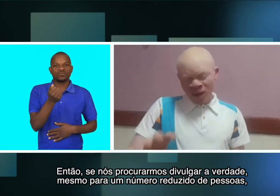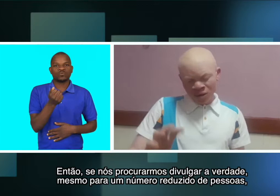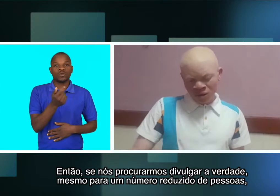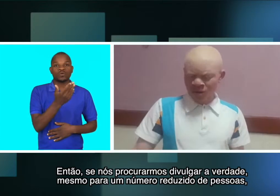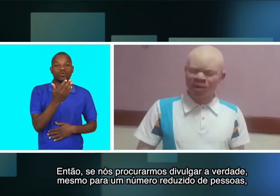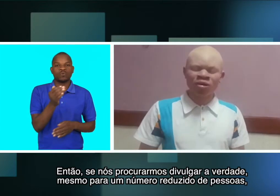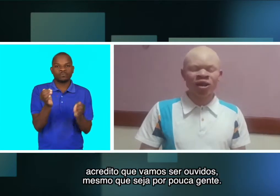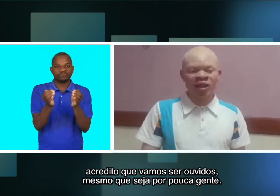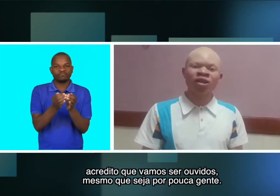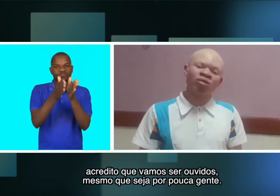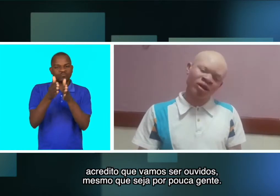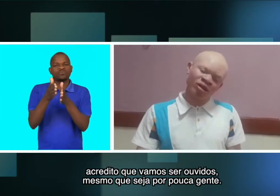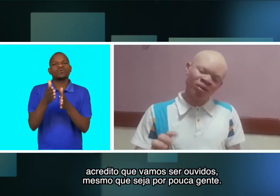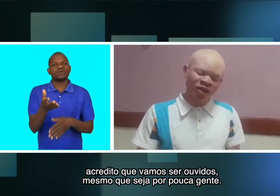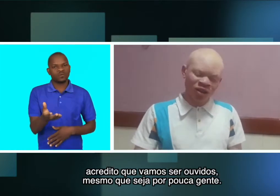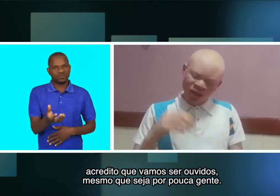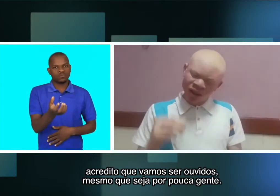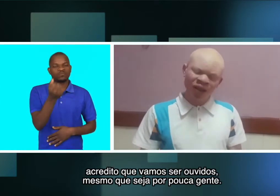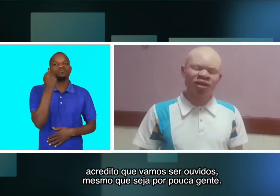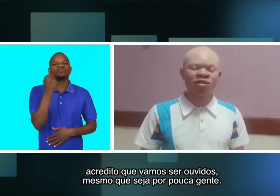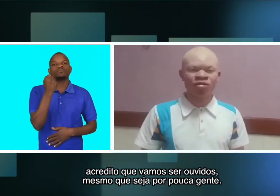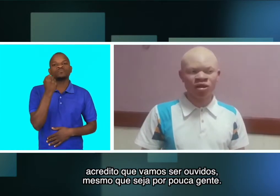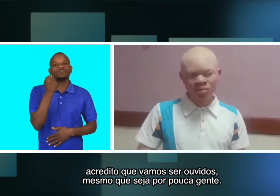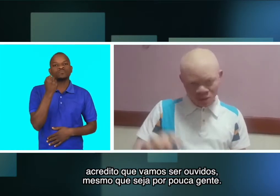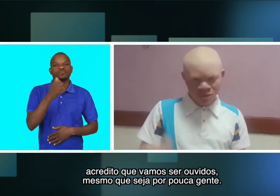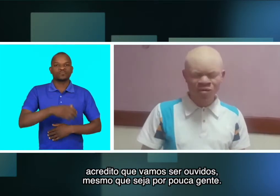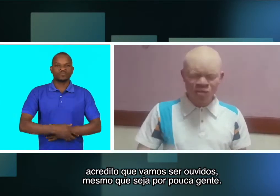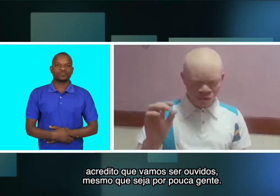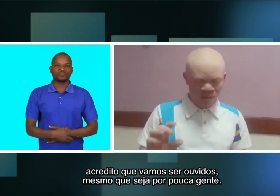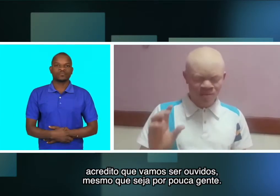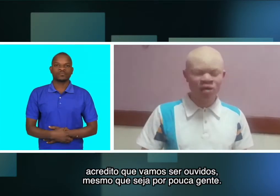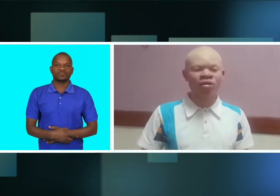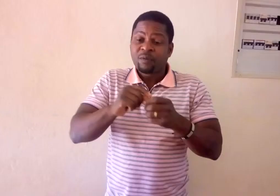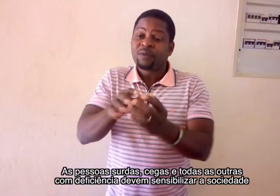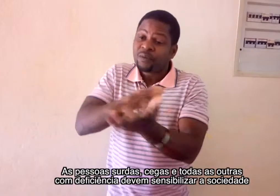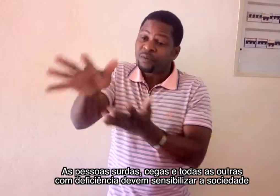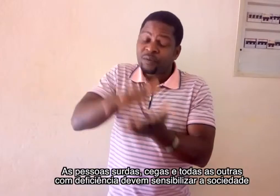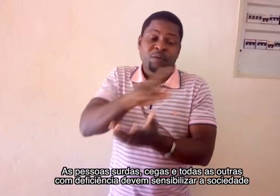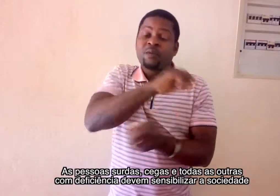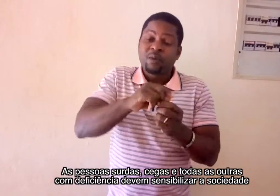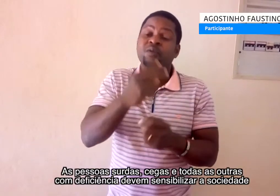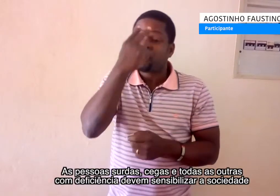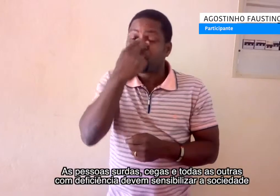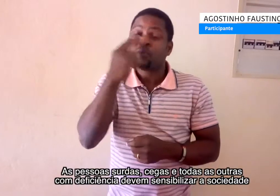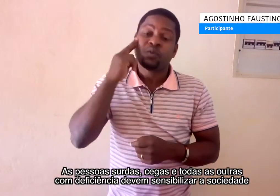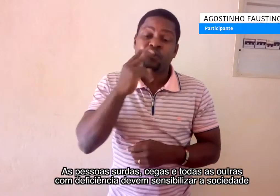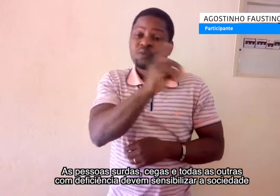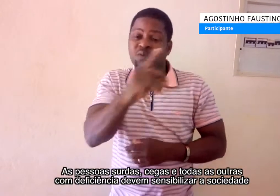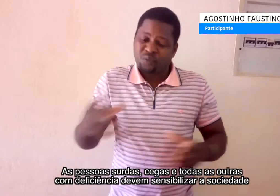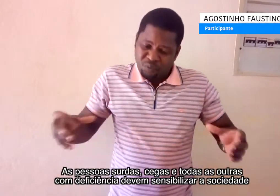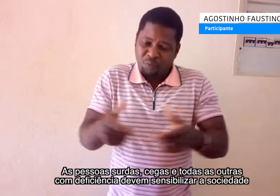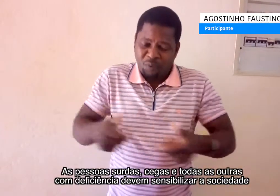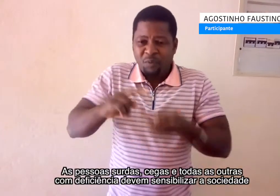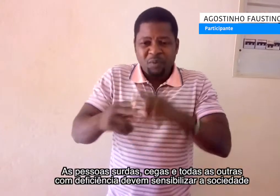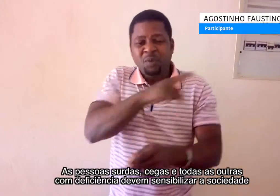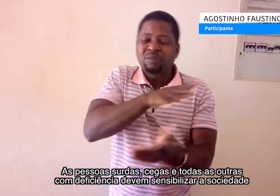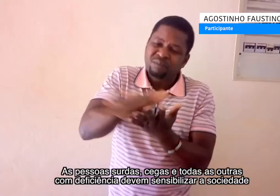menor de pessoas, acredito que mais é de ser ouvido, mesmo com um número menor. As pessoas surdas, cegas e todas as